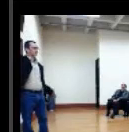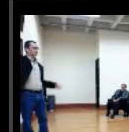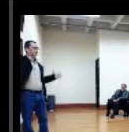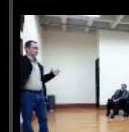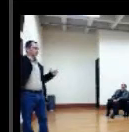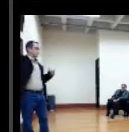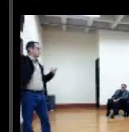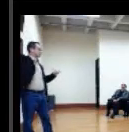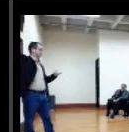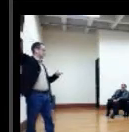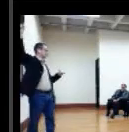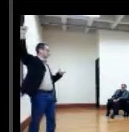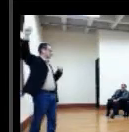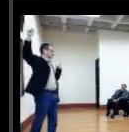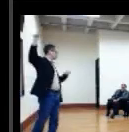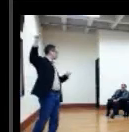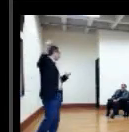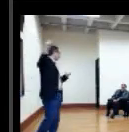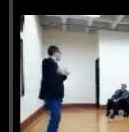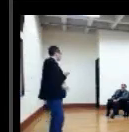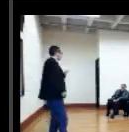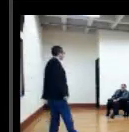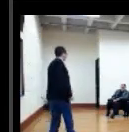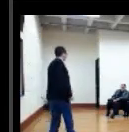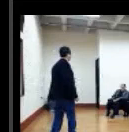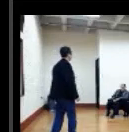Aquí hay un apostolado humano también, ¿ya?